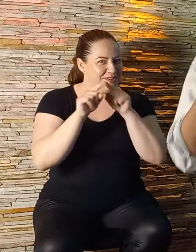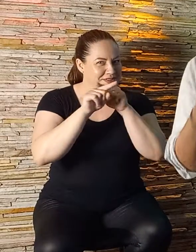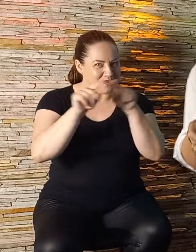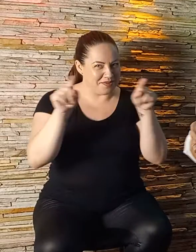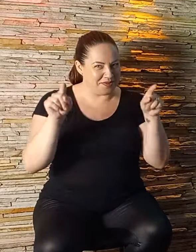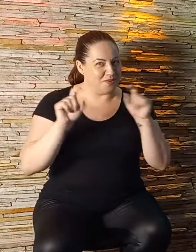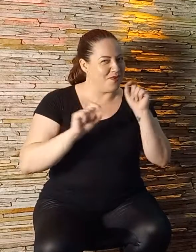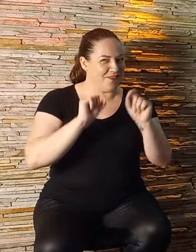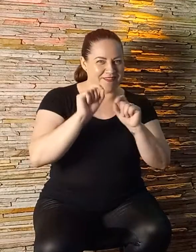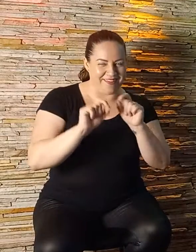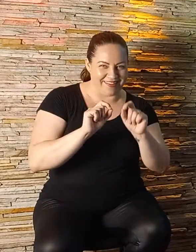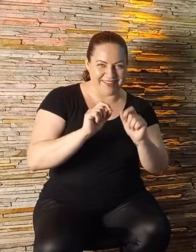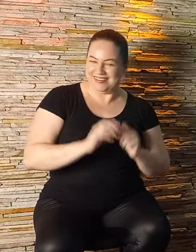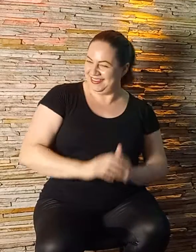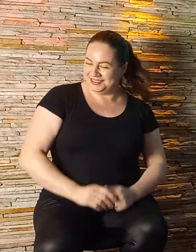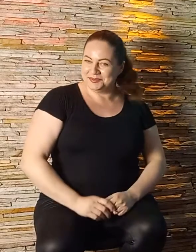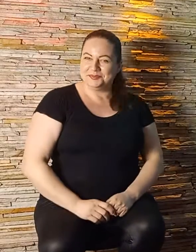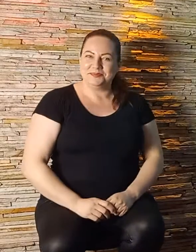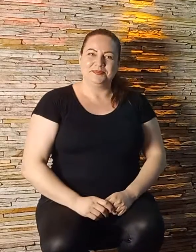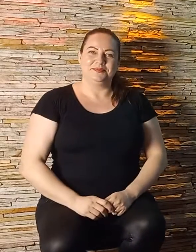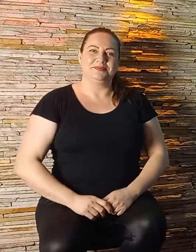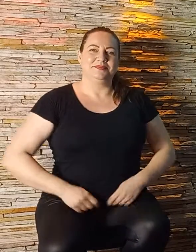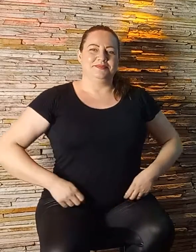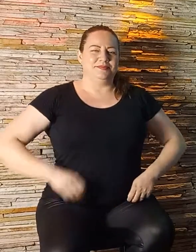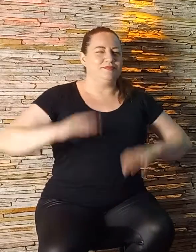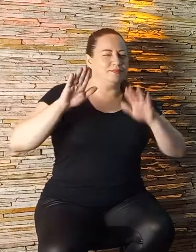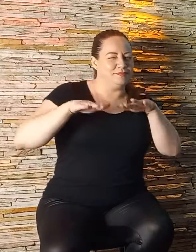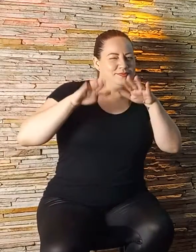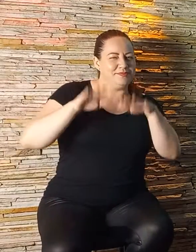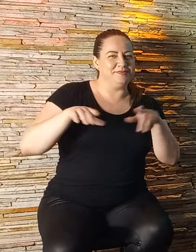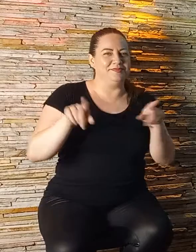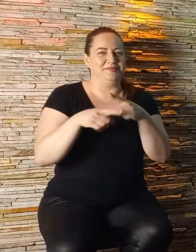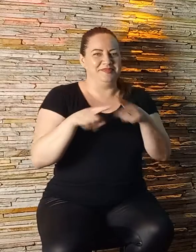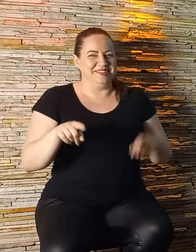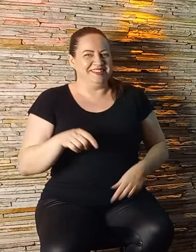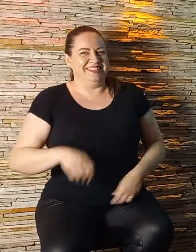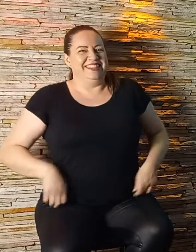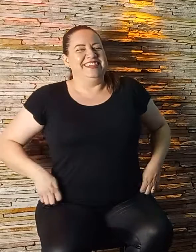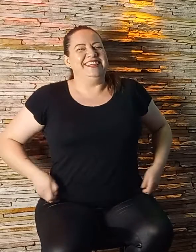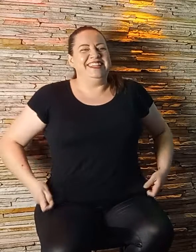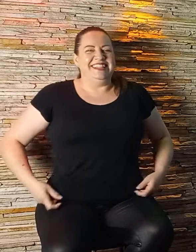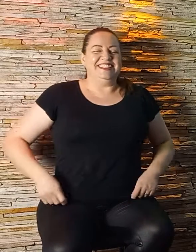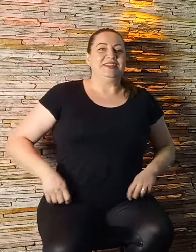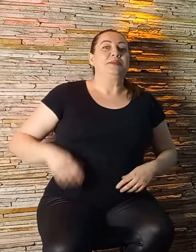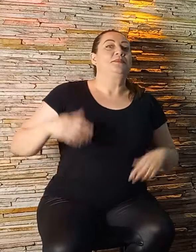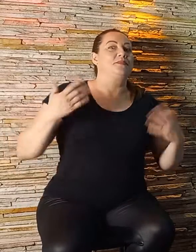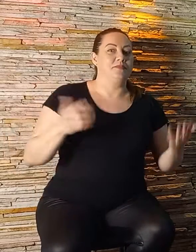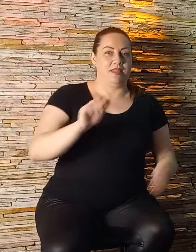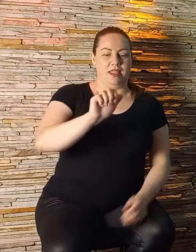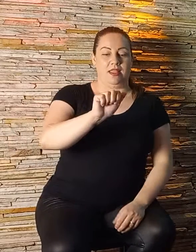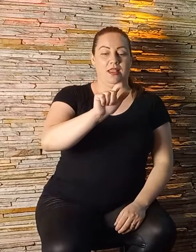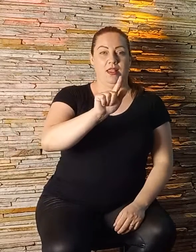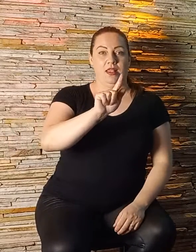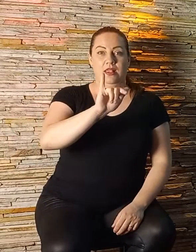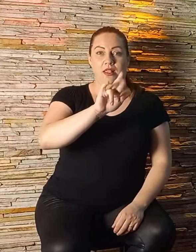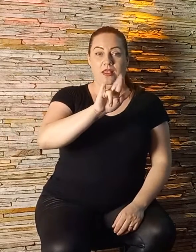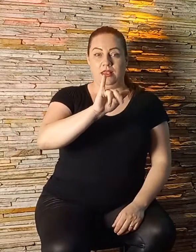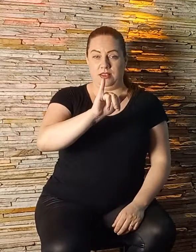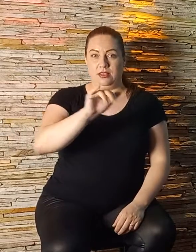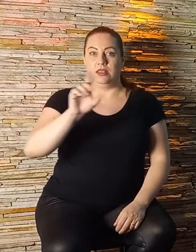vocês dá uma passadinha Oi gente Agridoce